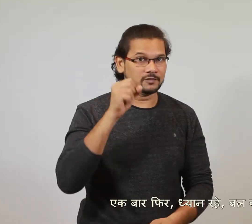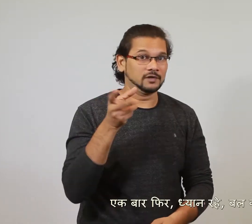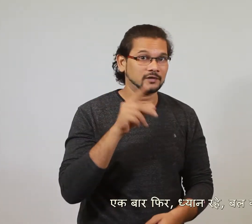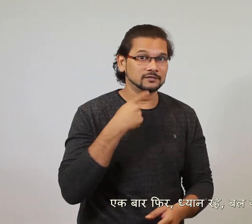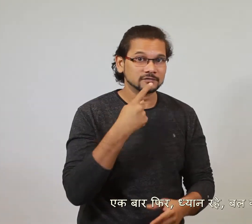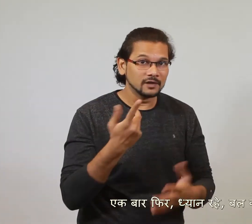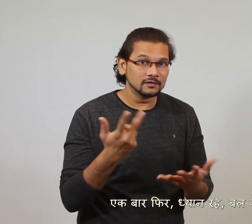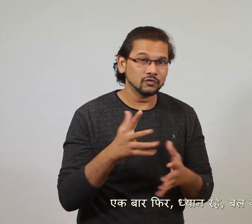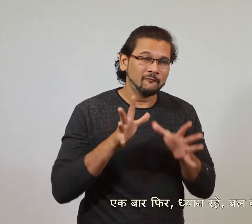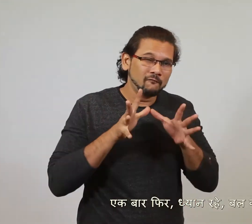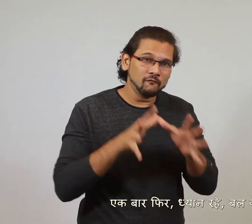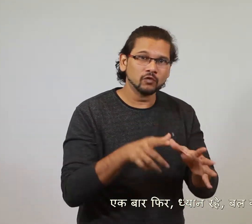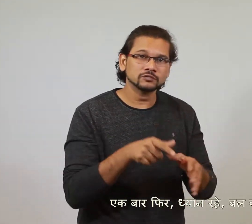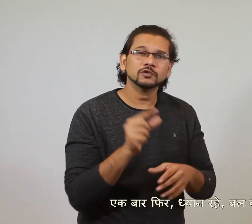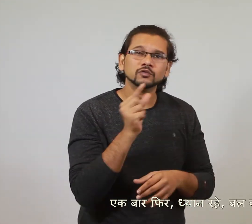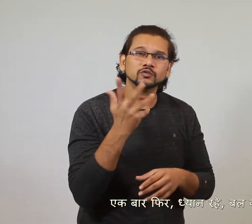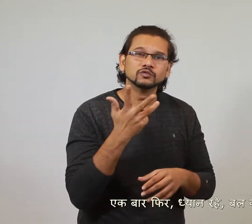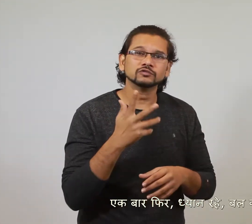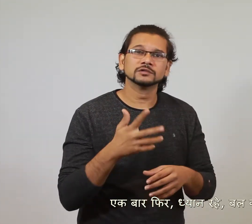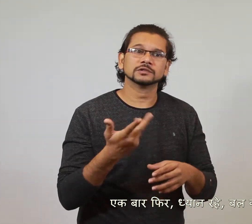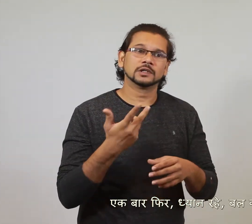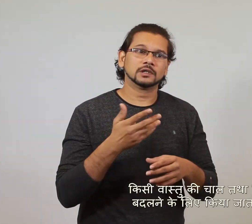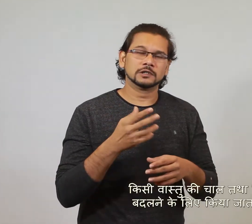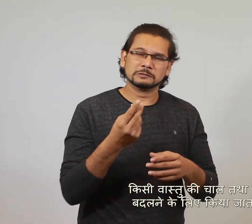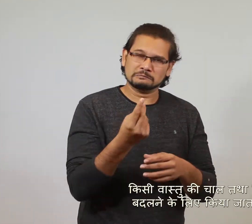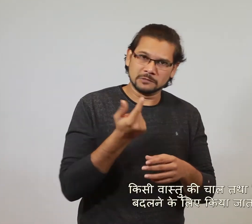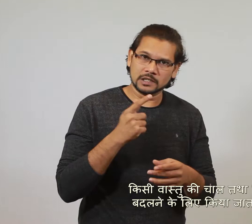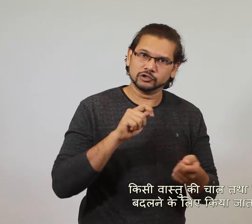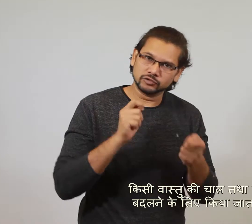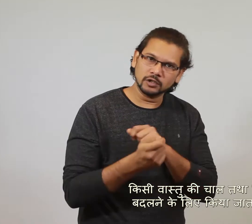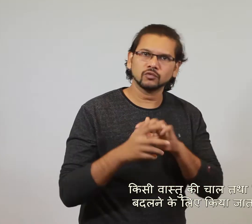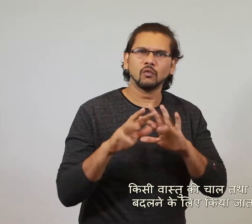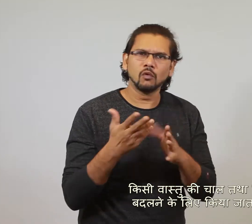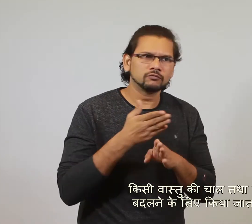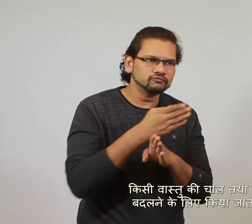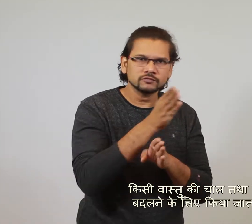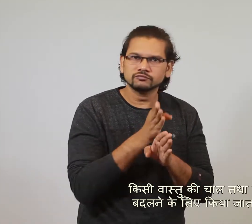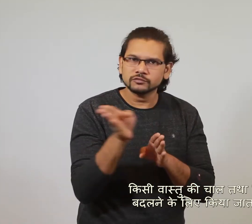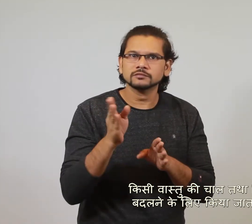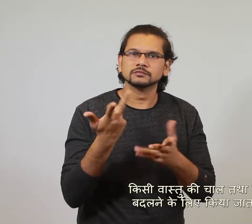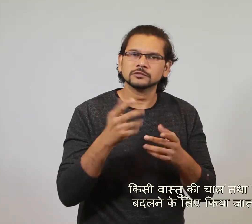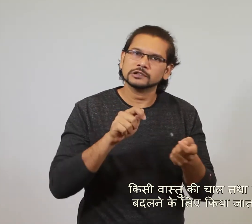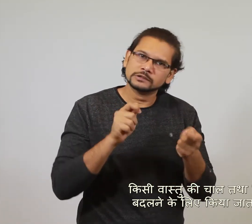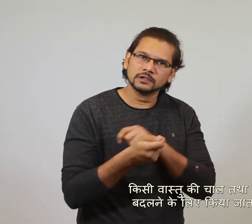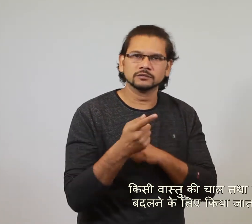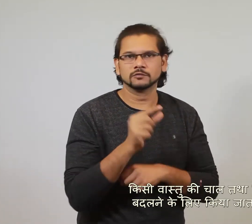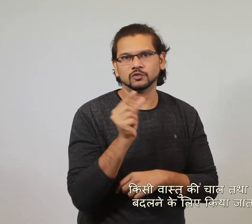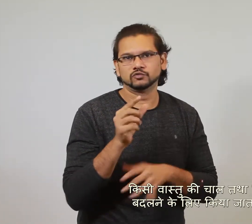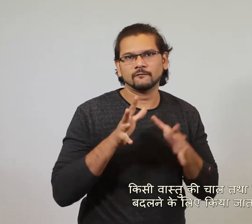एक बार फिर ध्यान रहे बल का प्रयोग किसी वस्तु की चाल तथा दिशा बदलने के लिए